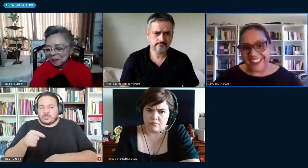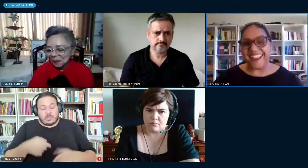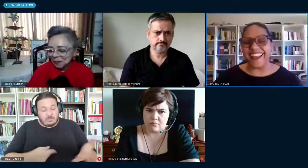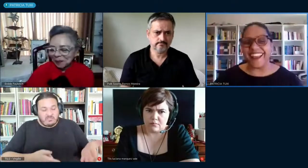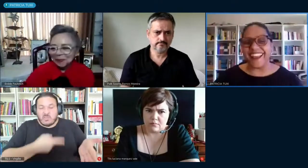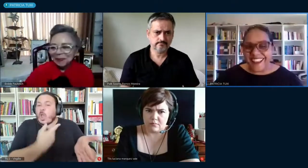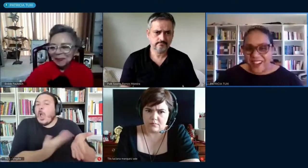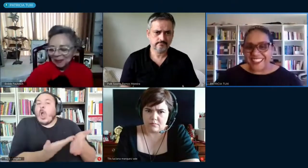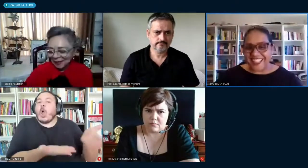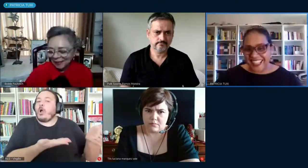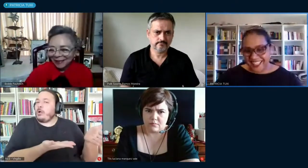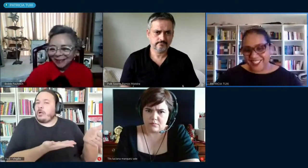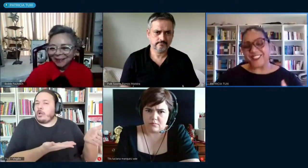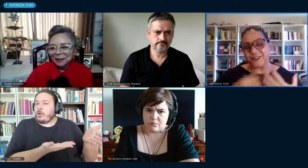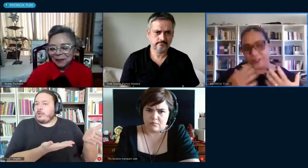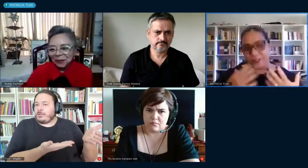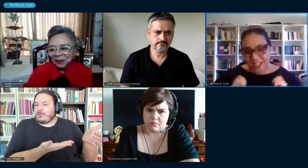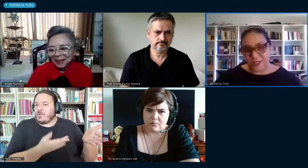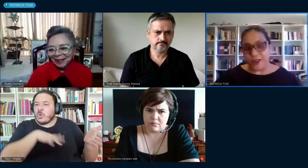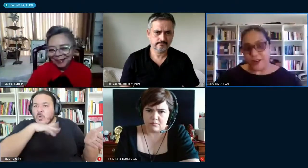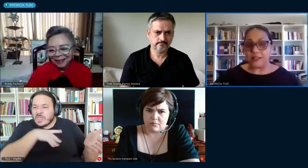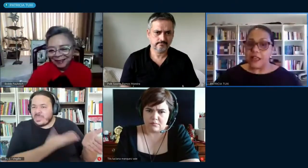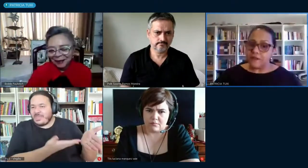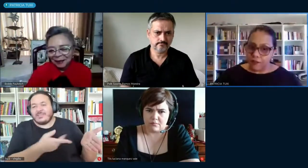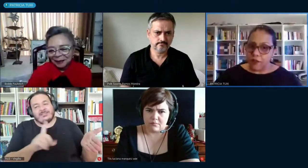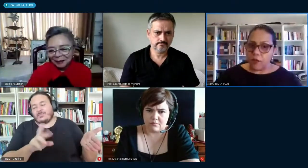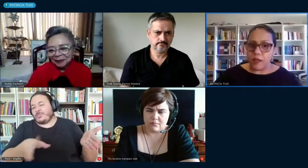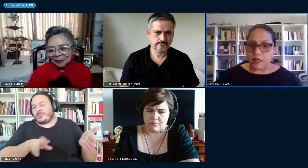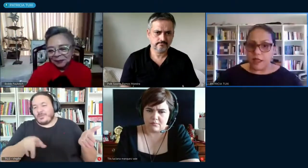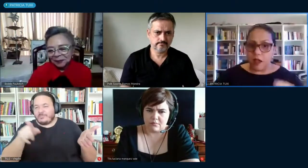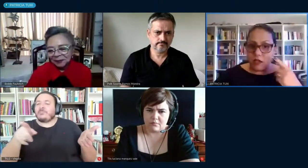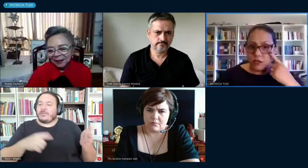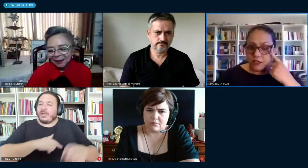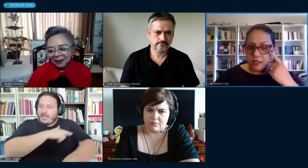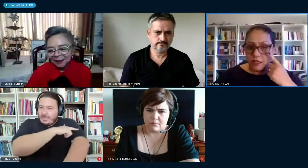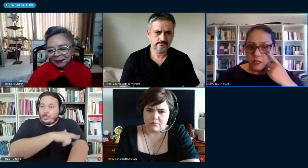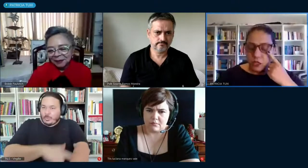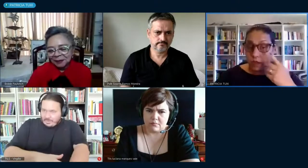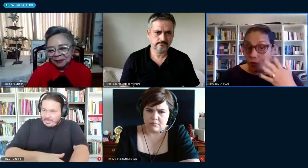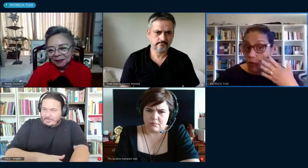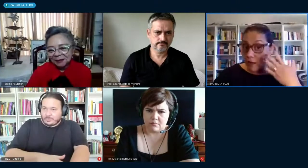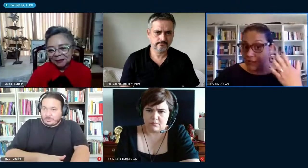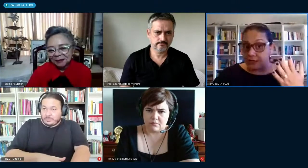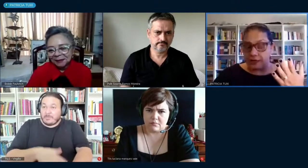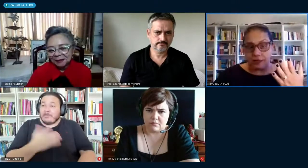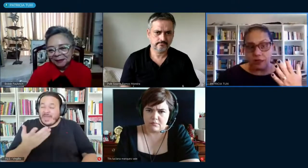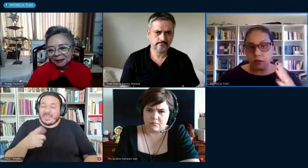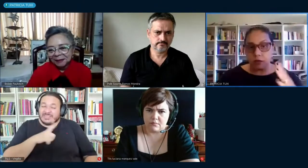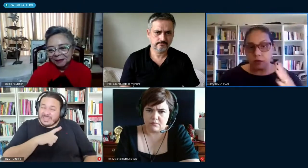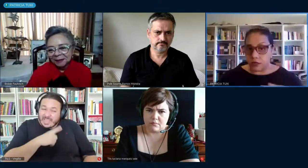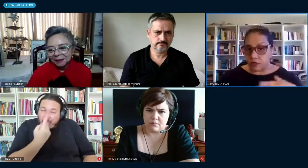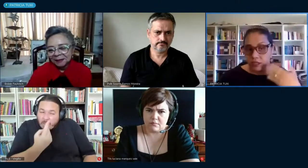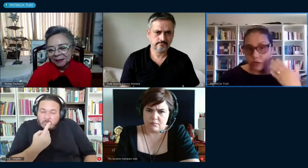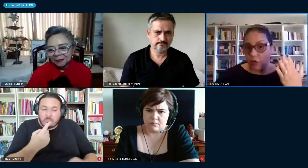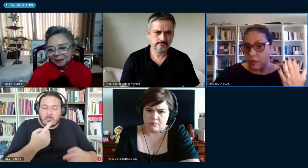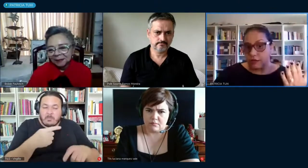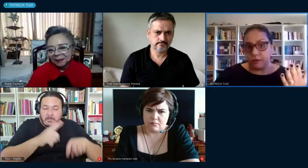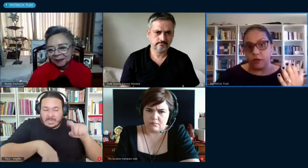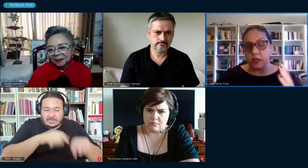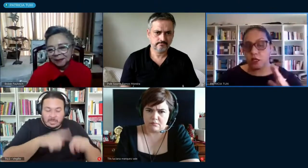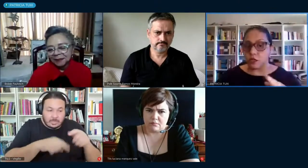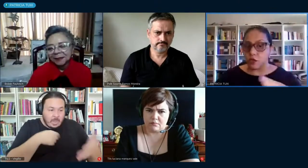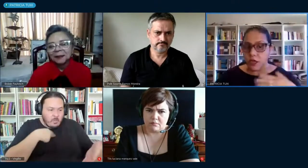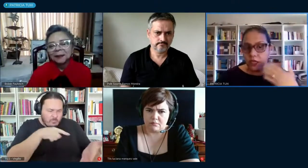isso, mais crítico, né? Você foi bem educado. Teve algum material que você chamou mais atenção, assim, que você achou